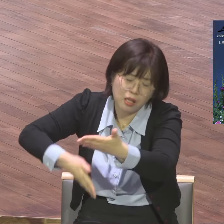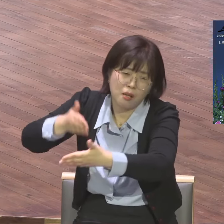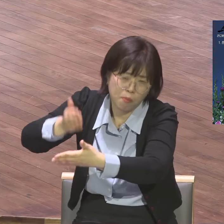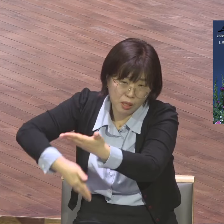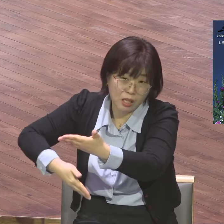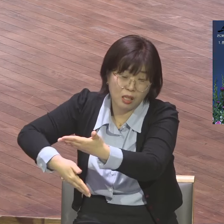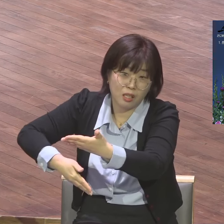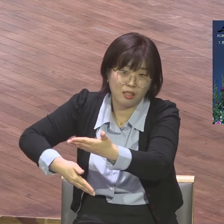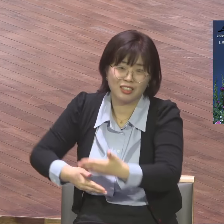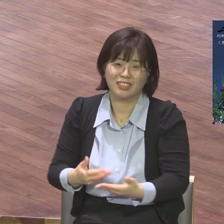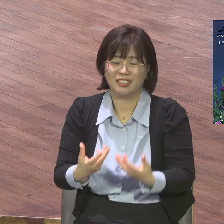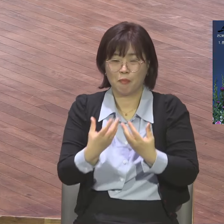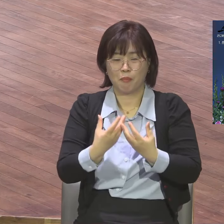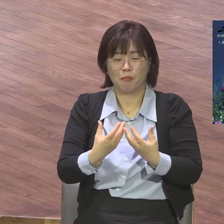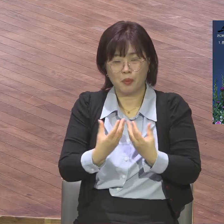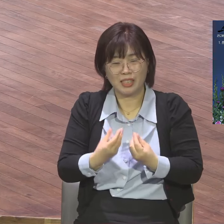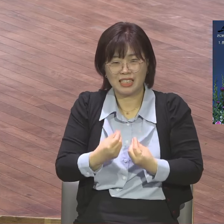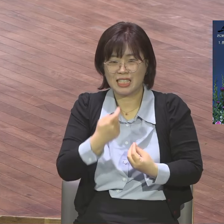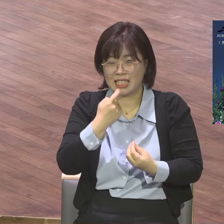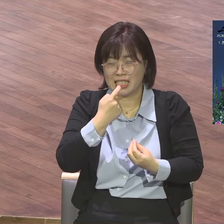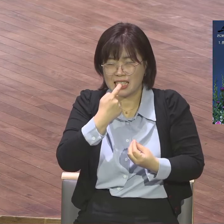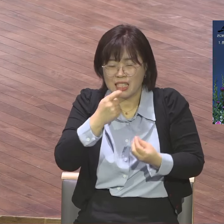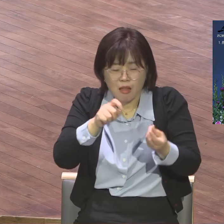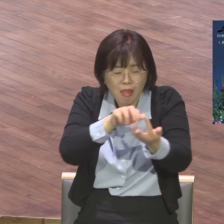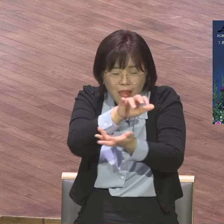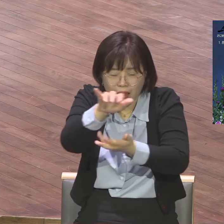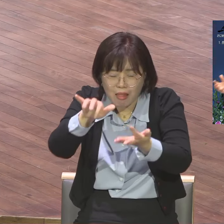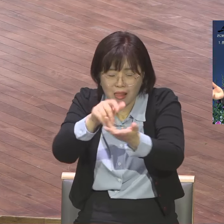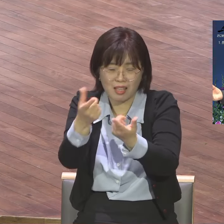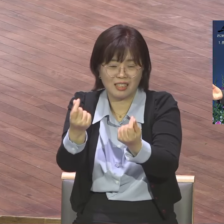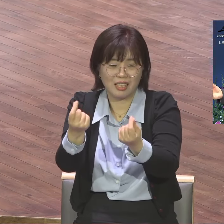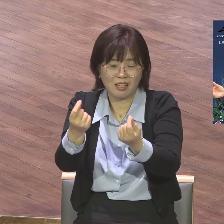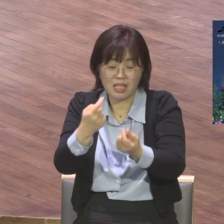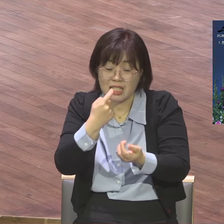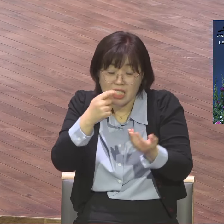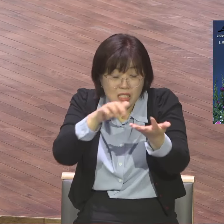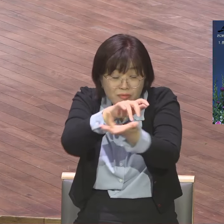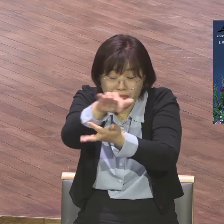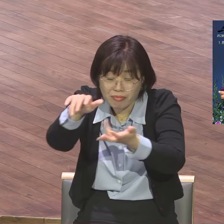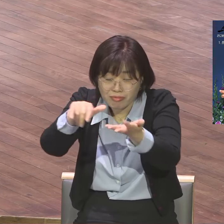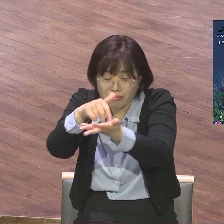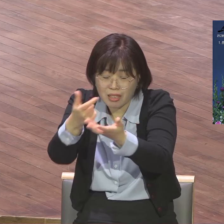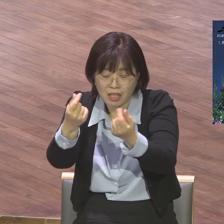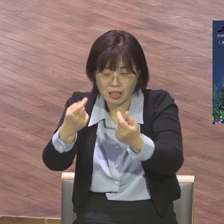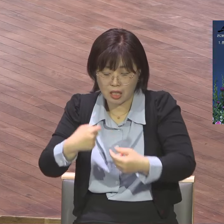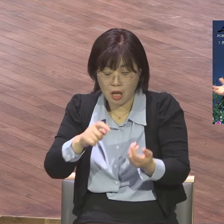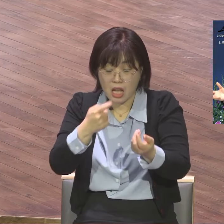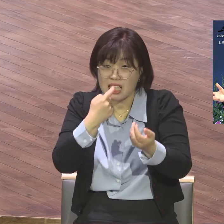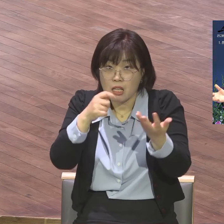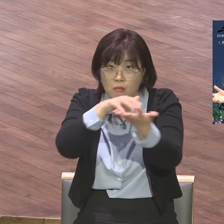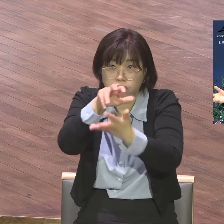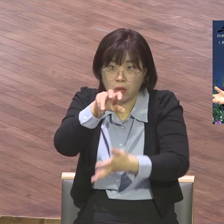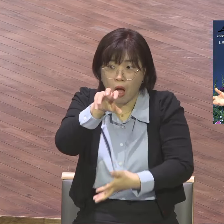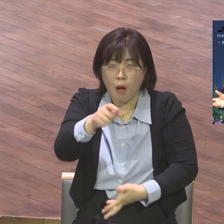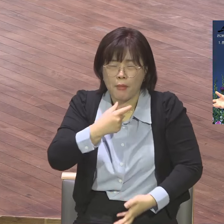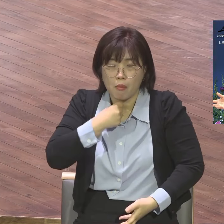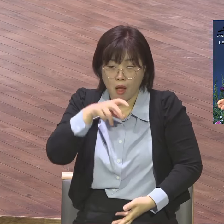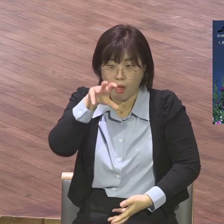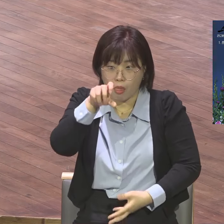뜻이 그런 이 뜻을 가지고 있는데 금방 사라진다는 공통점이 있습니다. 금방 다